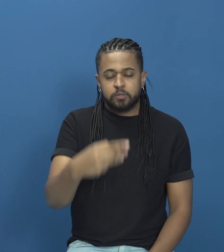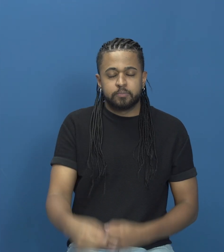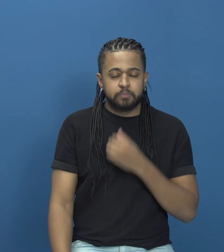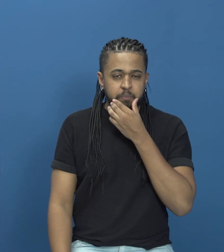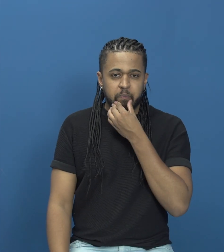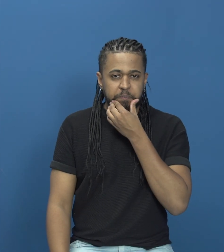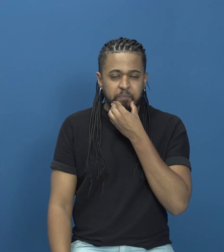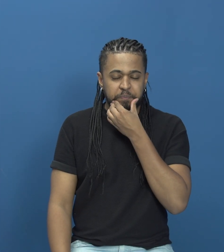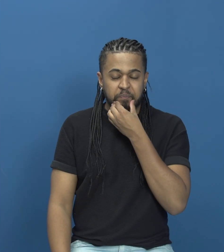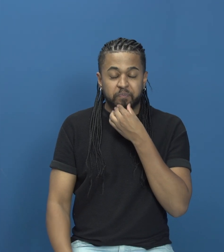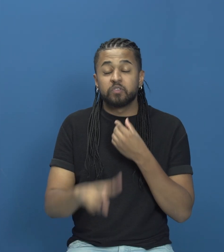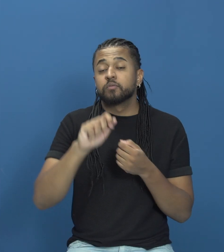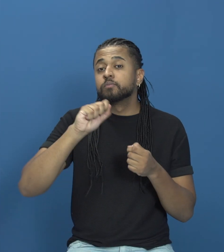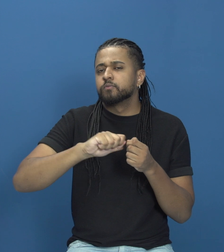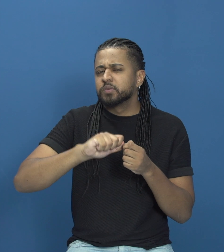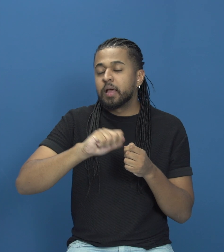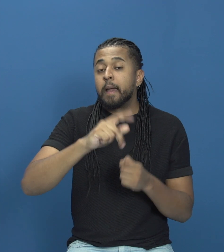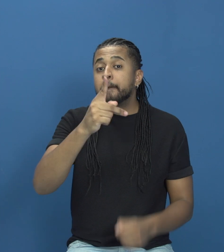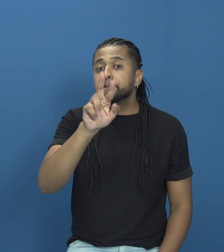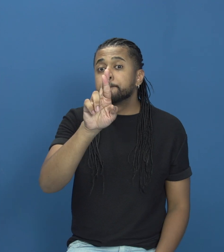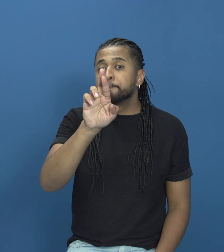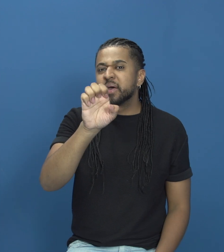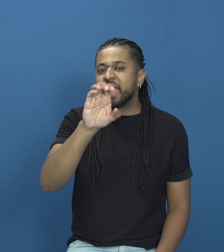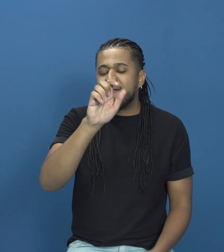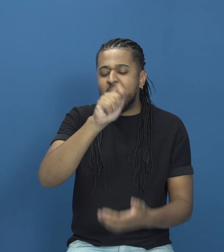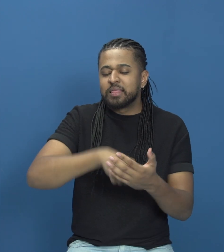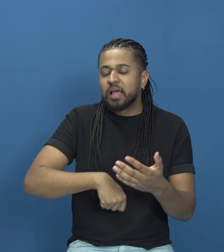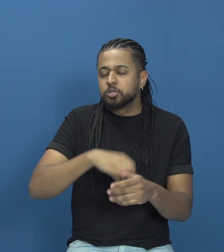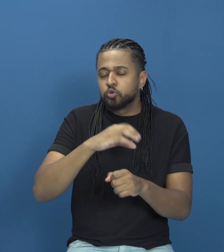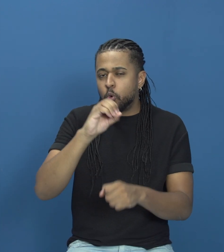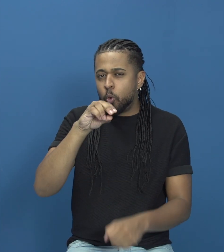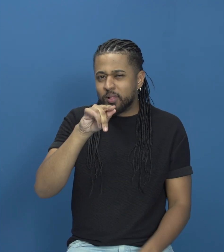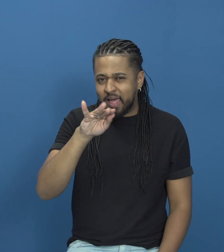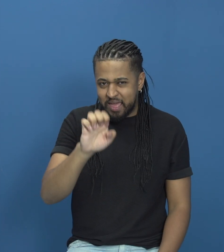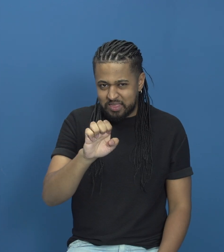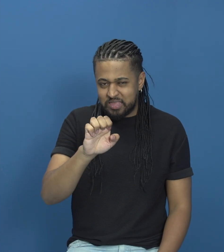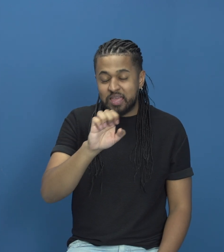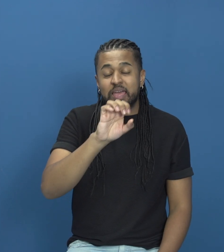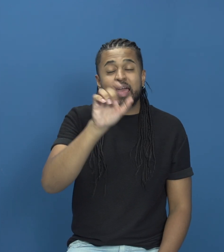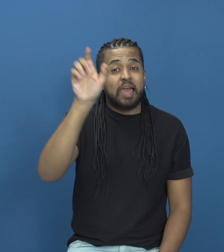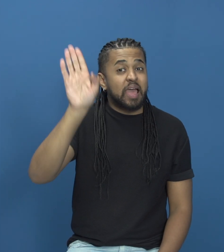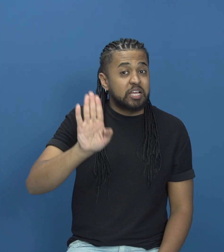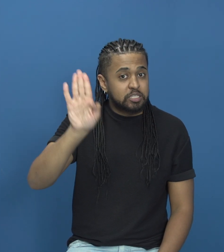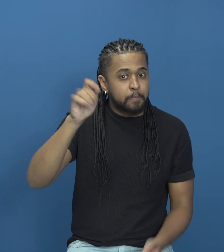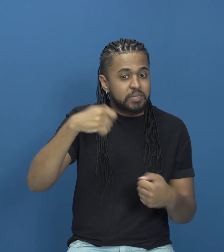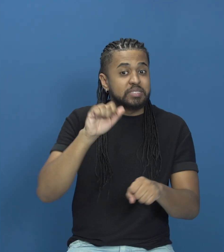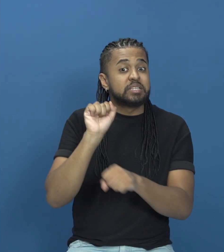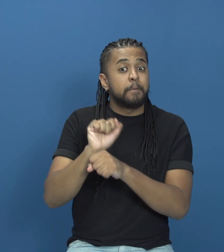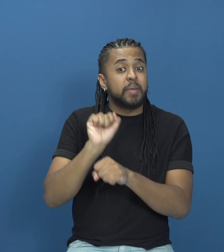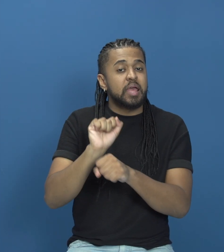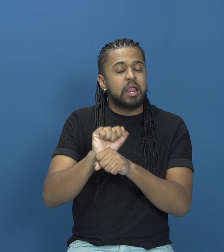8.3.3. Será realizado o pré-cadastro online. O candidato ou candidata deverá aguardar